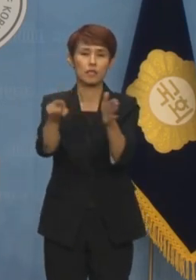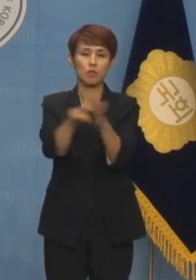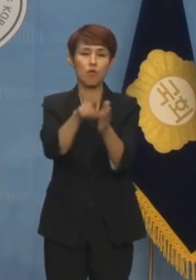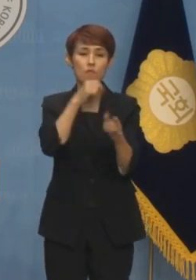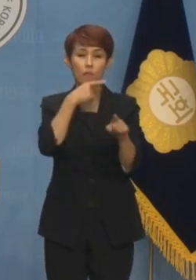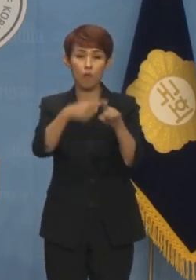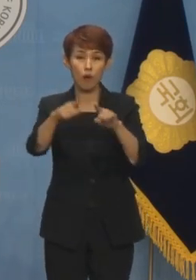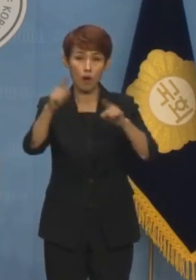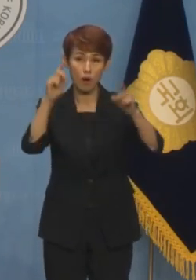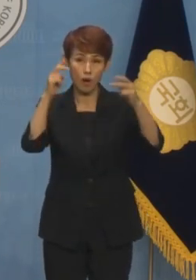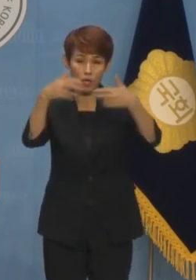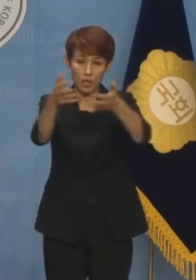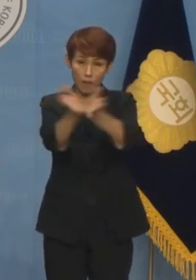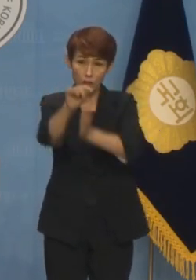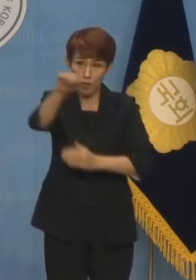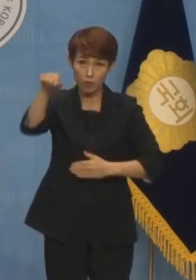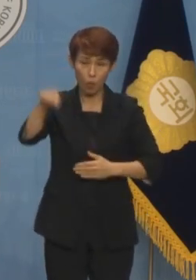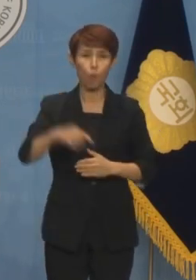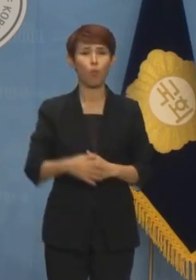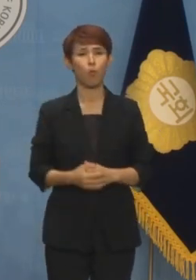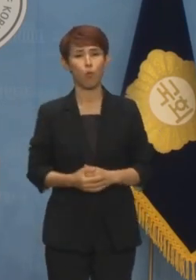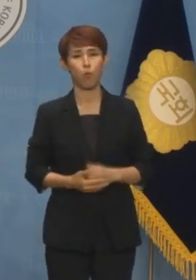국제신용평가기관에서도 성과를